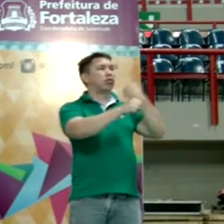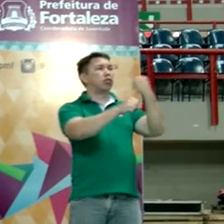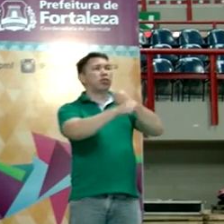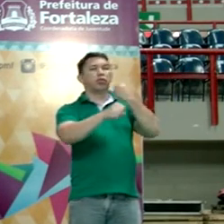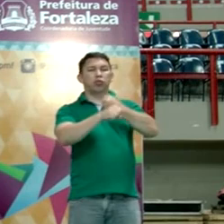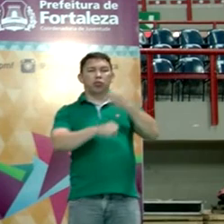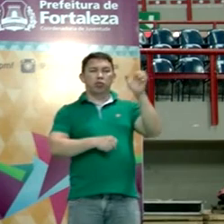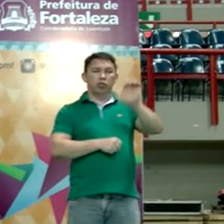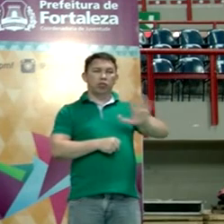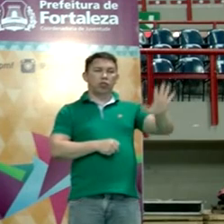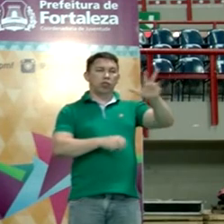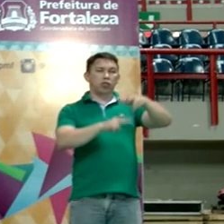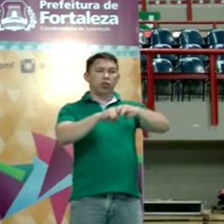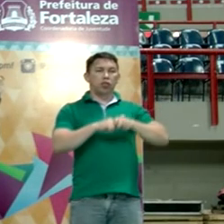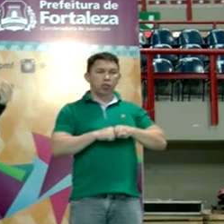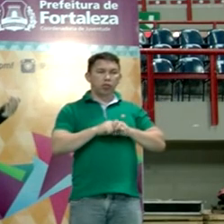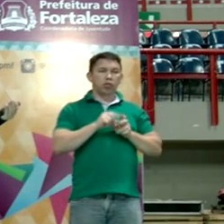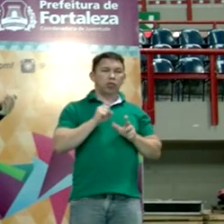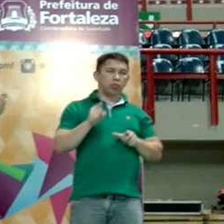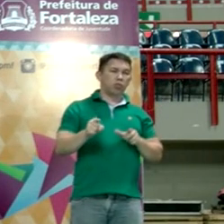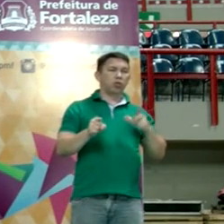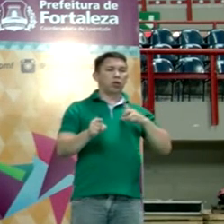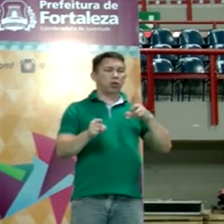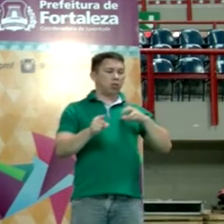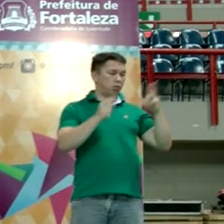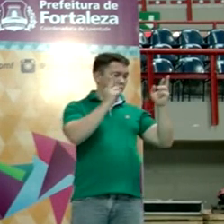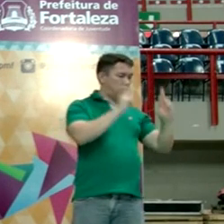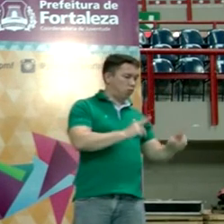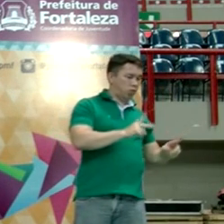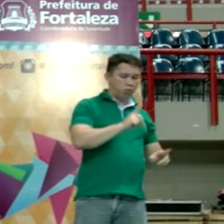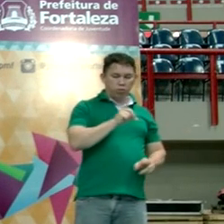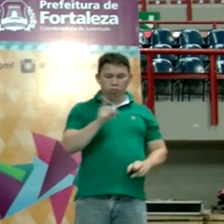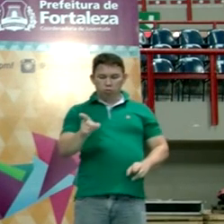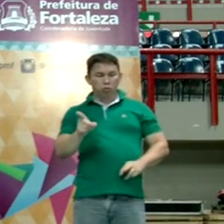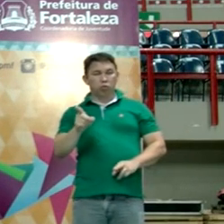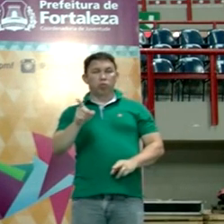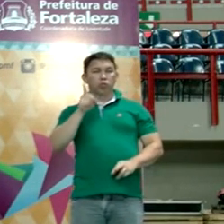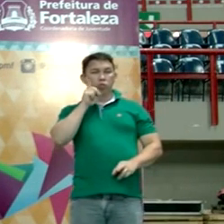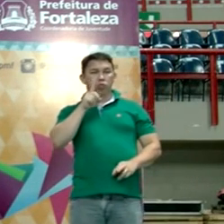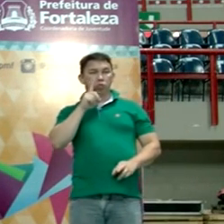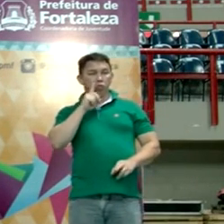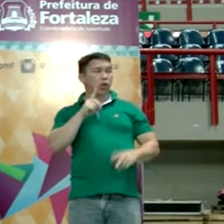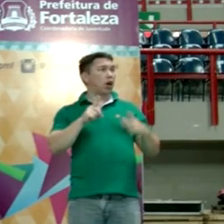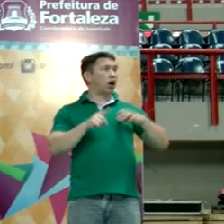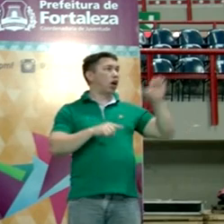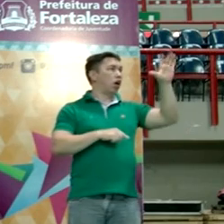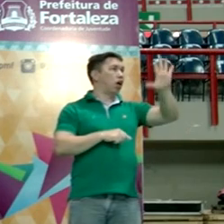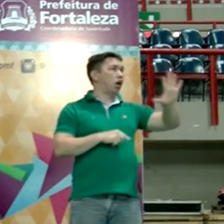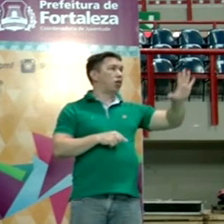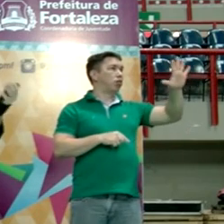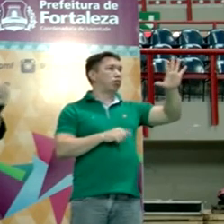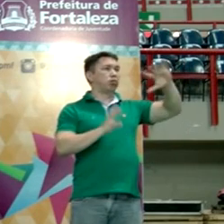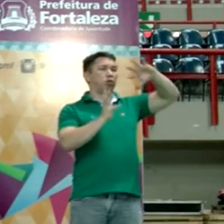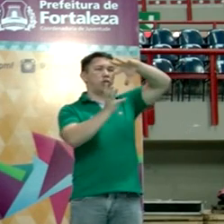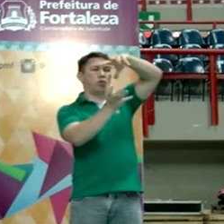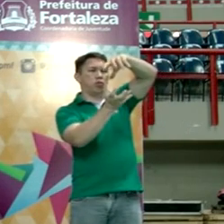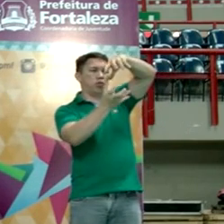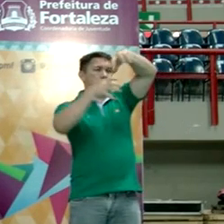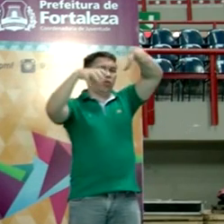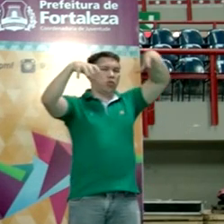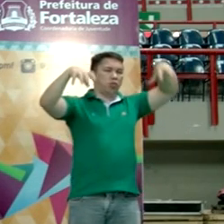reconstruir a Europa. Por isso que norte-americanos e soviéticos, eles vão praticamente dividir não apenas a Europa, mas o mundo todo entre